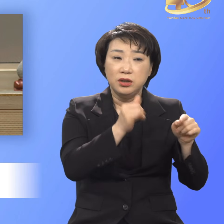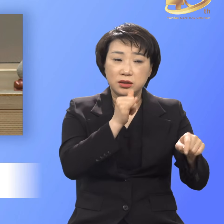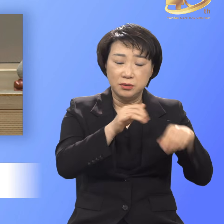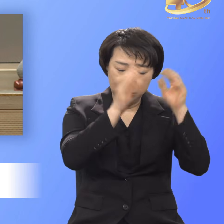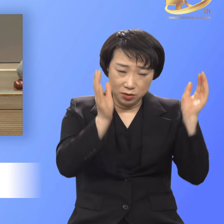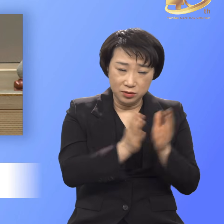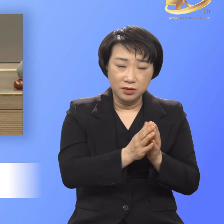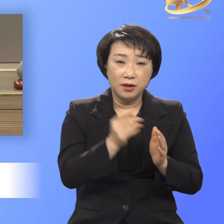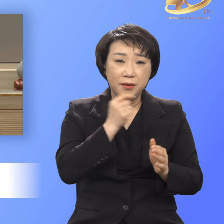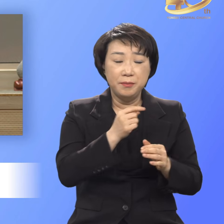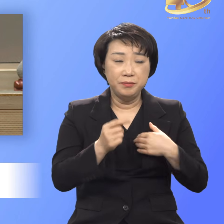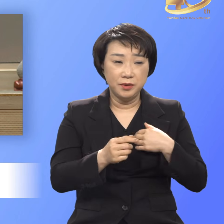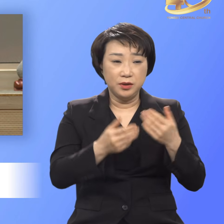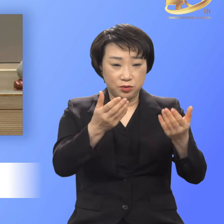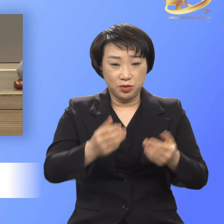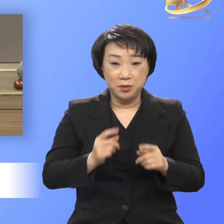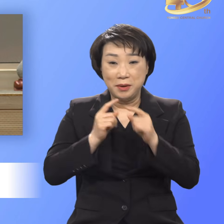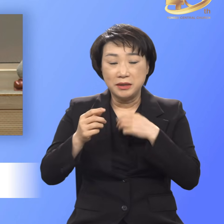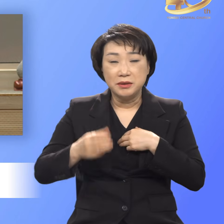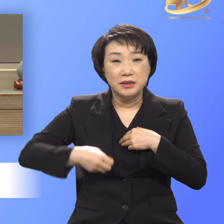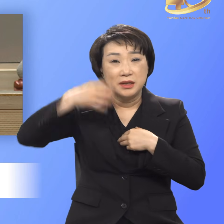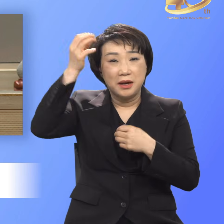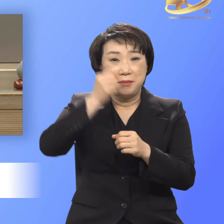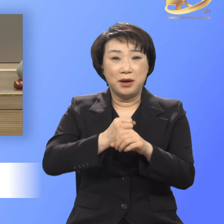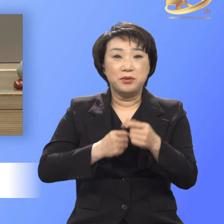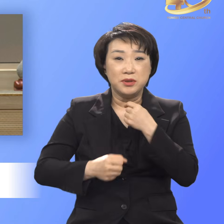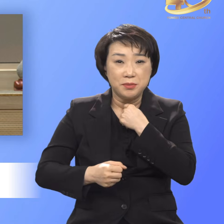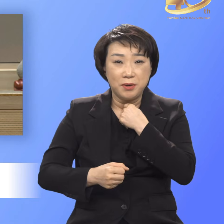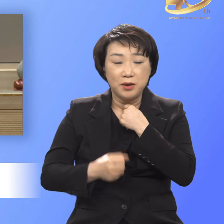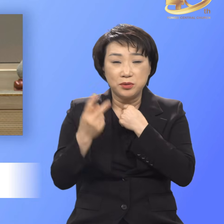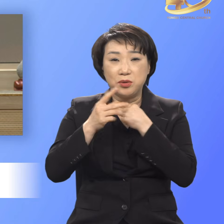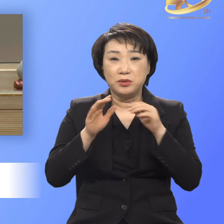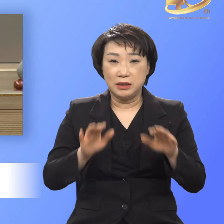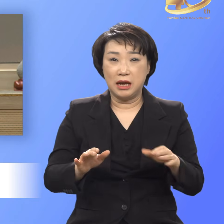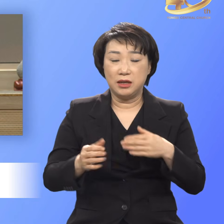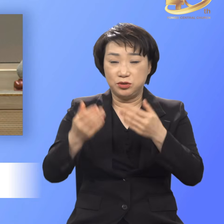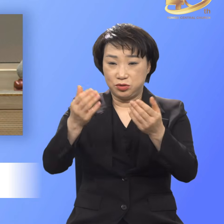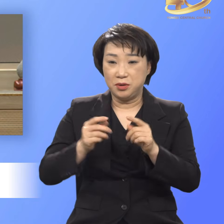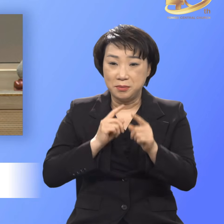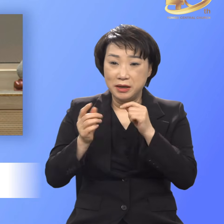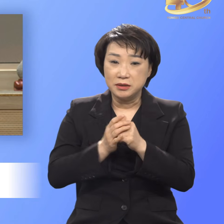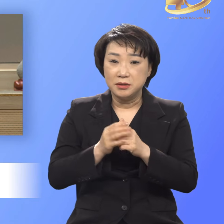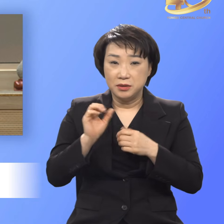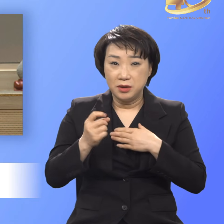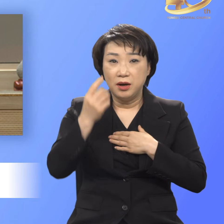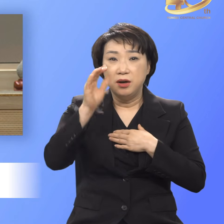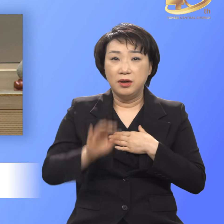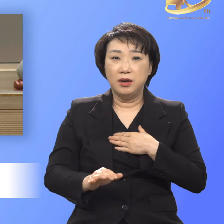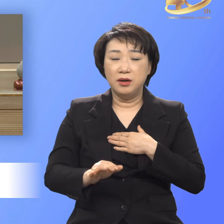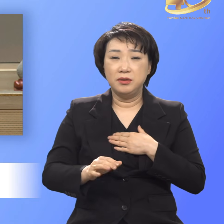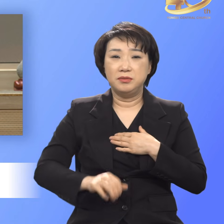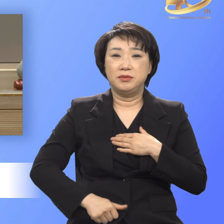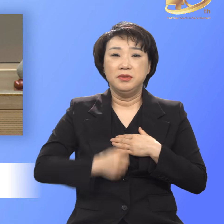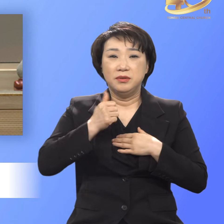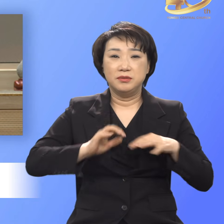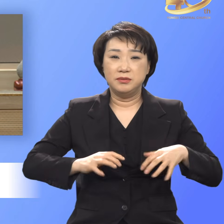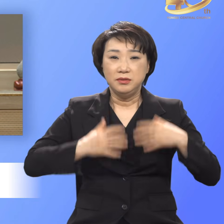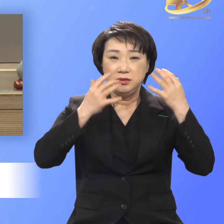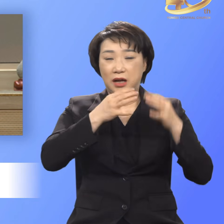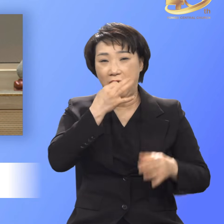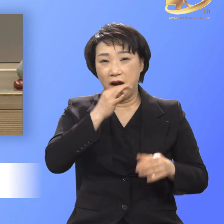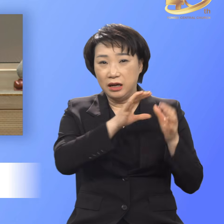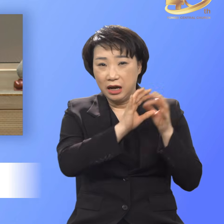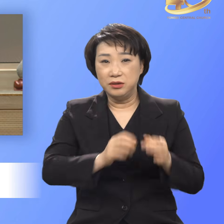역사는 악착같이 내게 주신 이 말씀을 잊어버리게 만들며, 또한 내게 주신 이 말씀으로 말미암아 혈기와 욕심으로